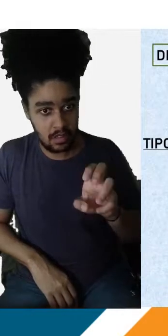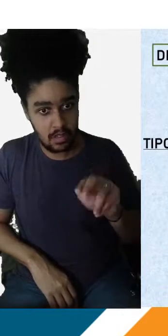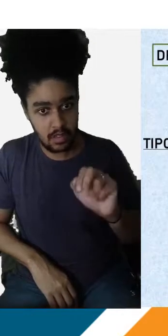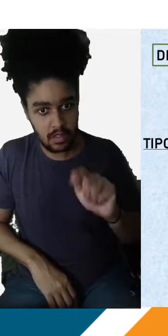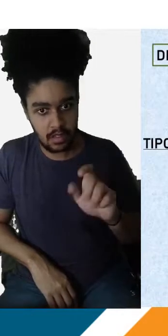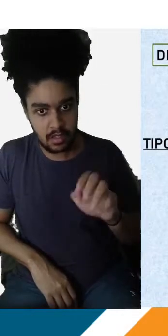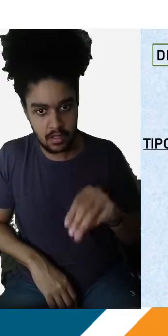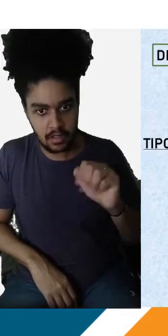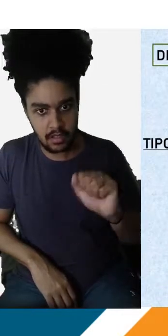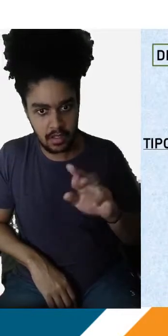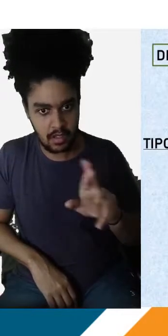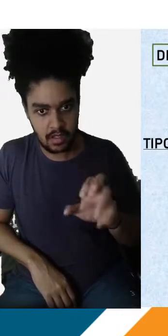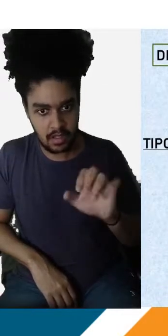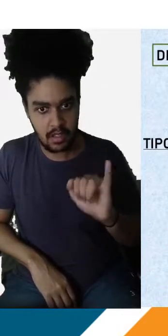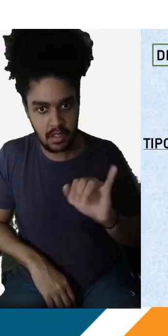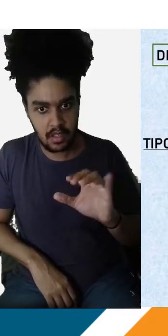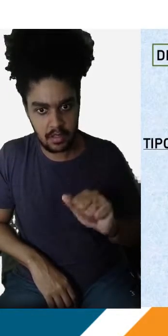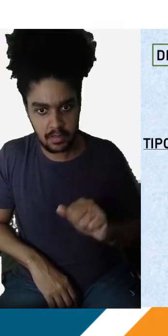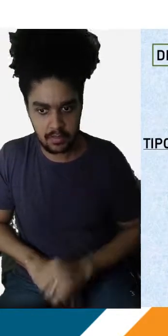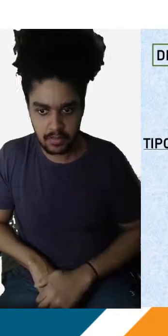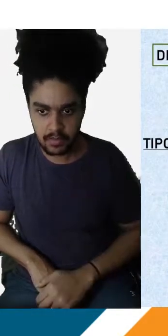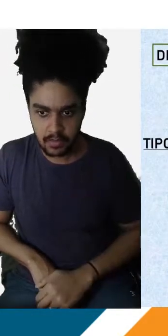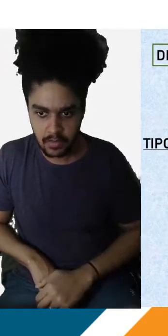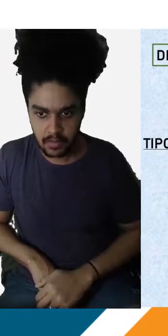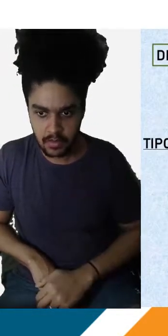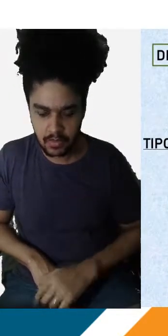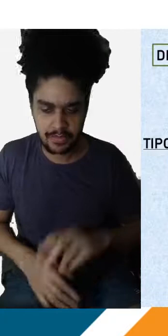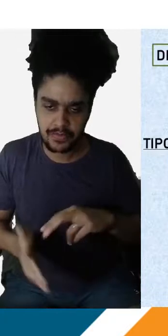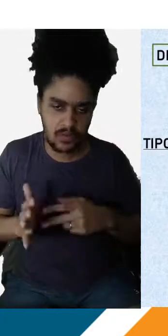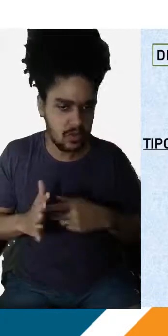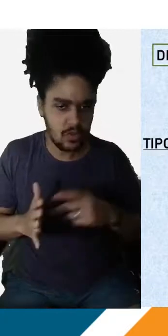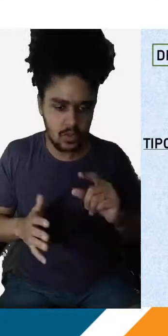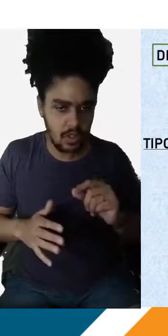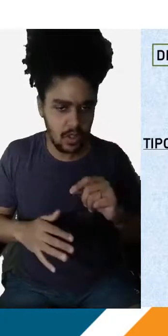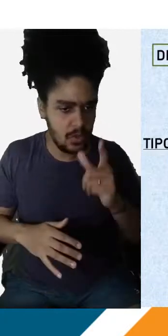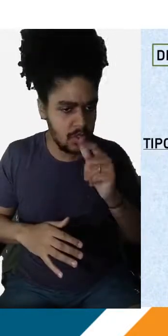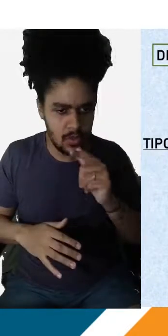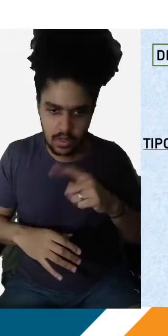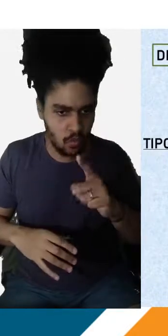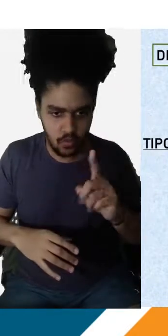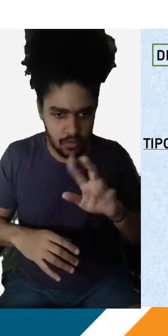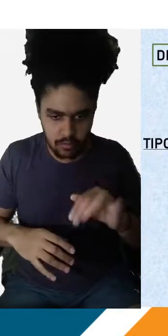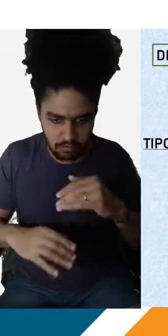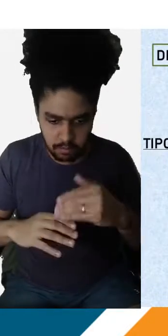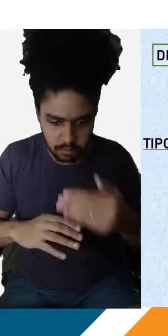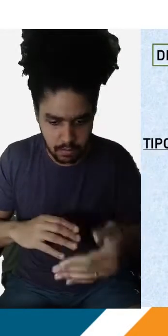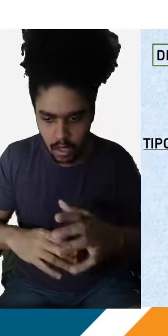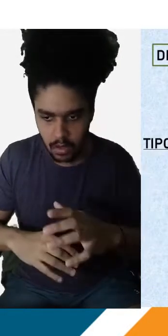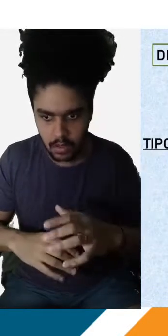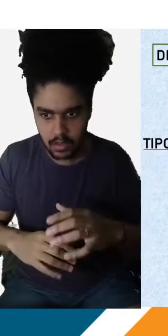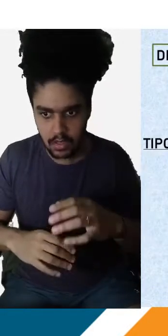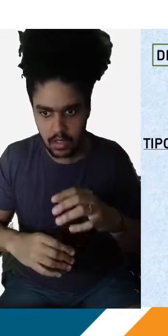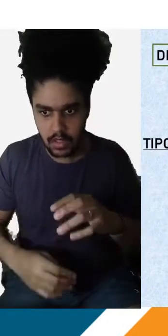drenagem arreica? É quando o rio não deságua. Ué, o que isso quer dizer? é quando rios se